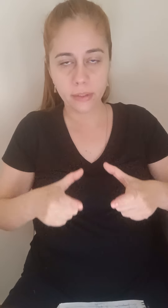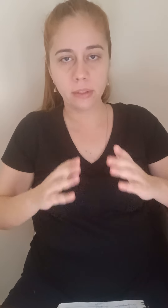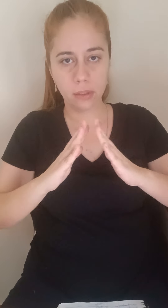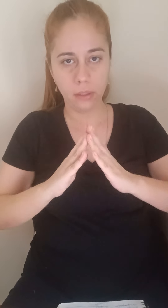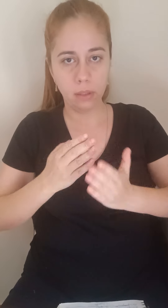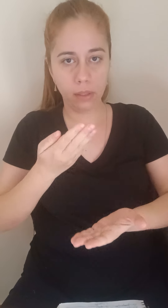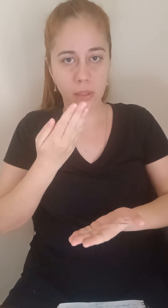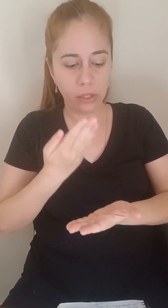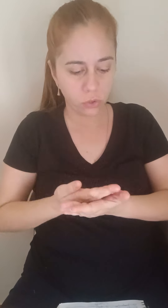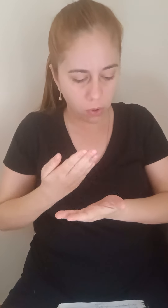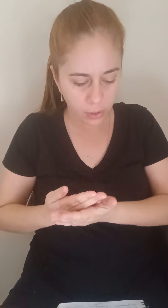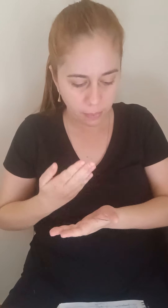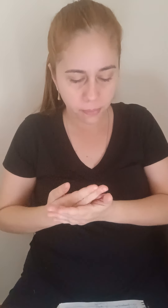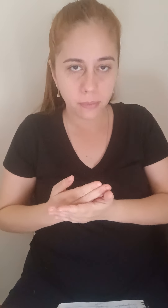Lugares na escola.